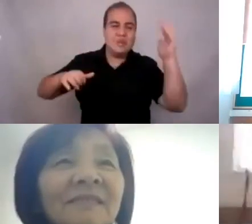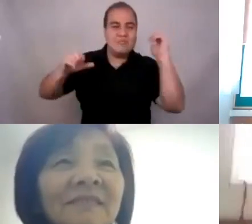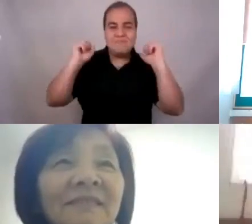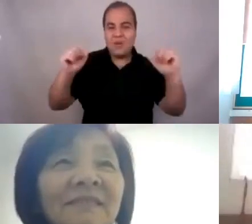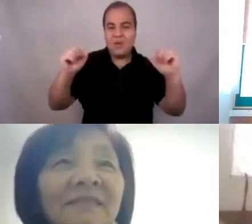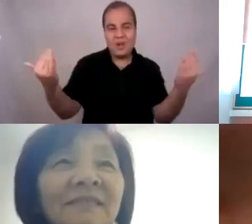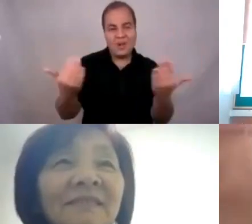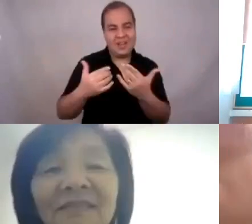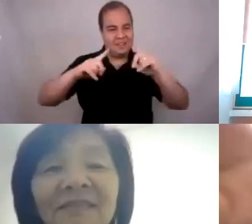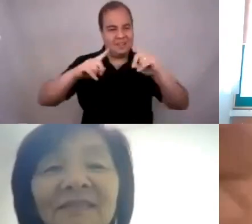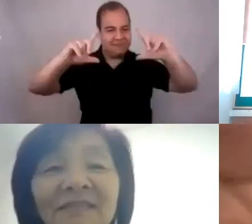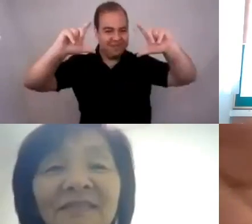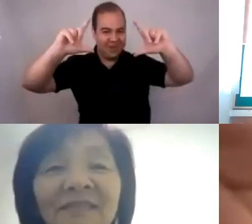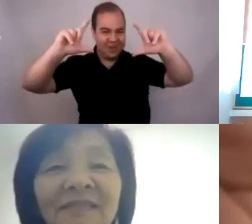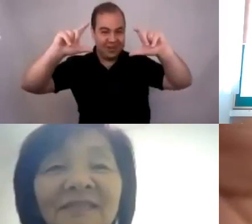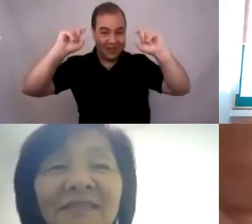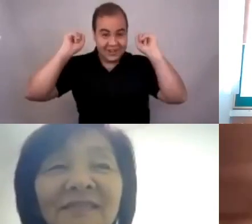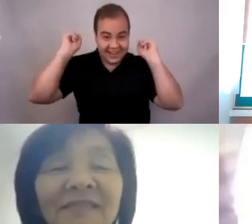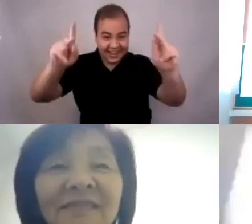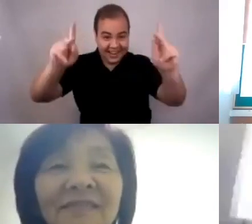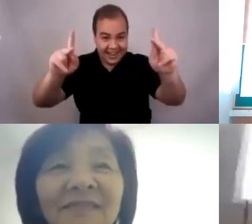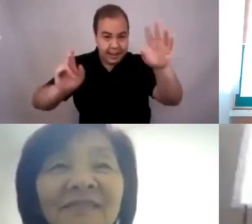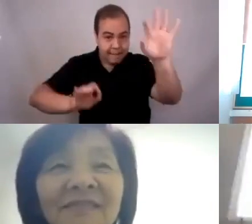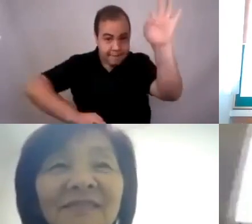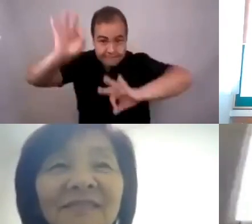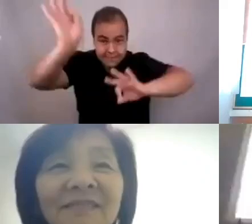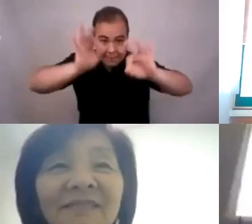registrar. Então, vamos lá. Todo mundo pronto?